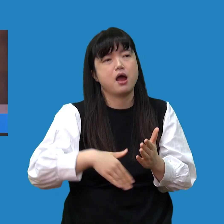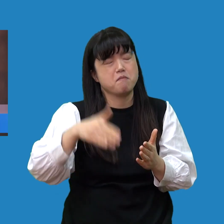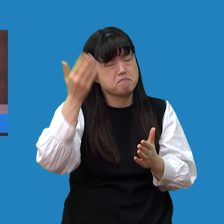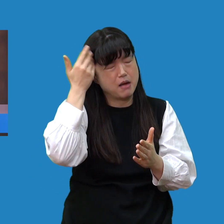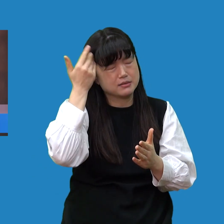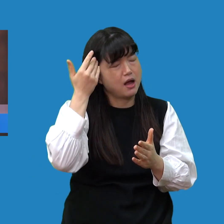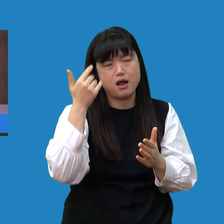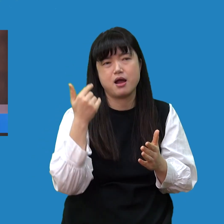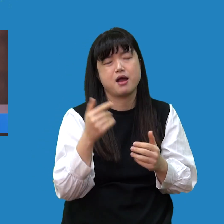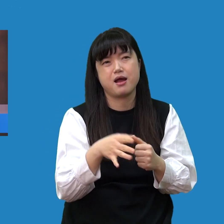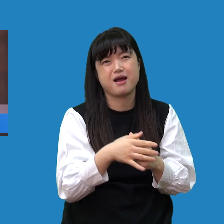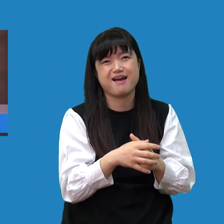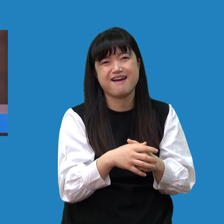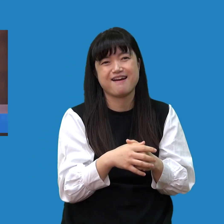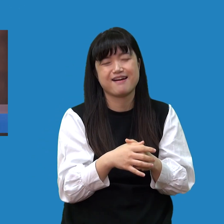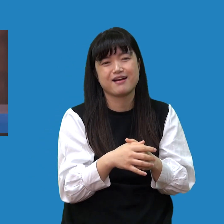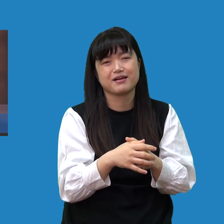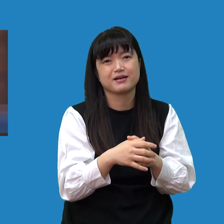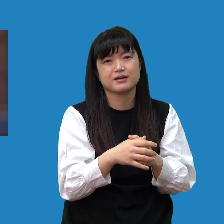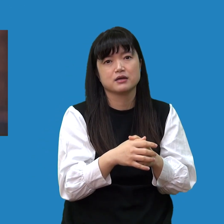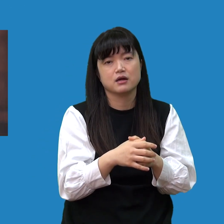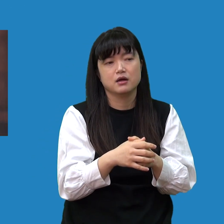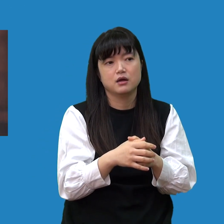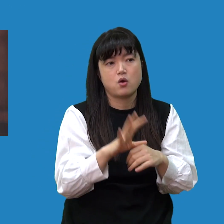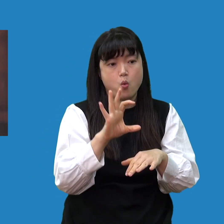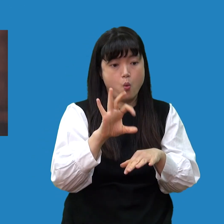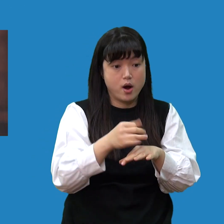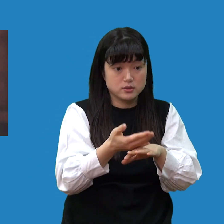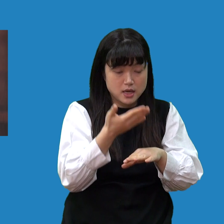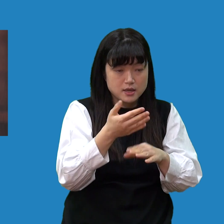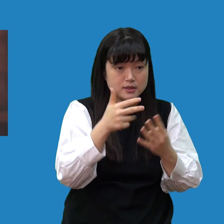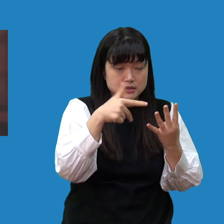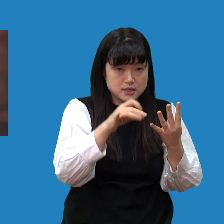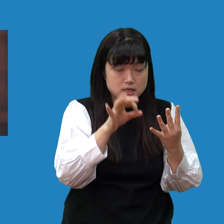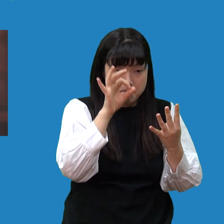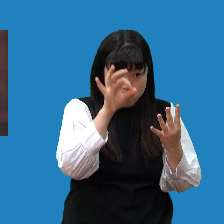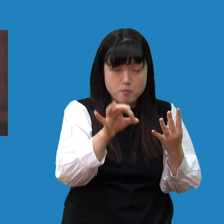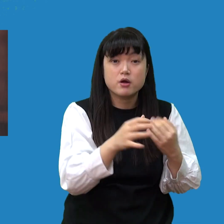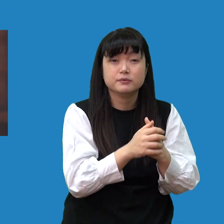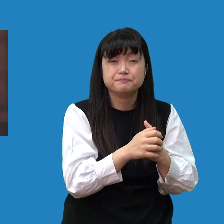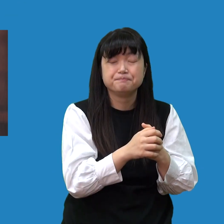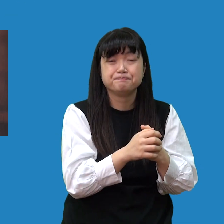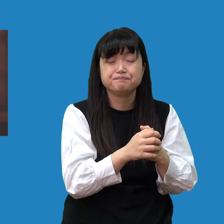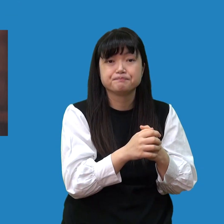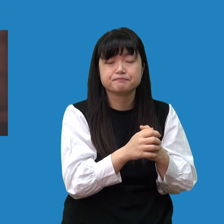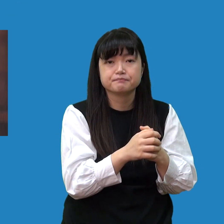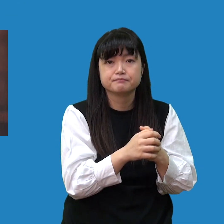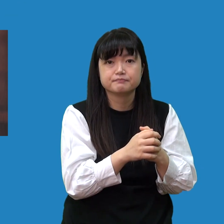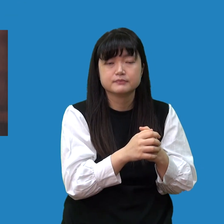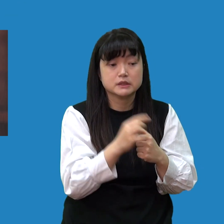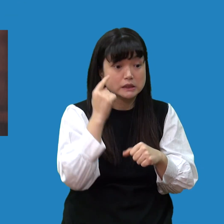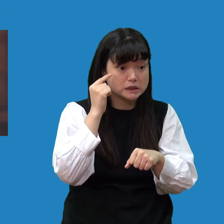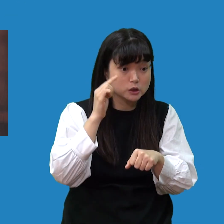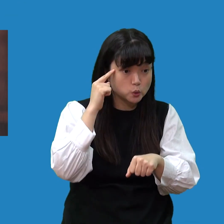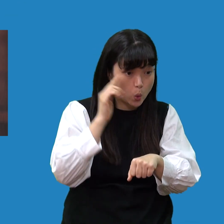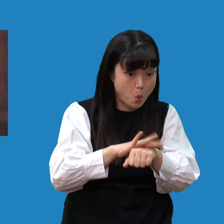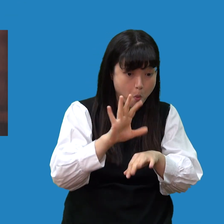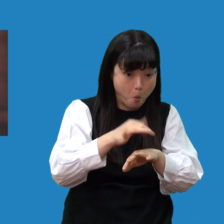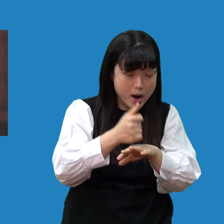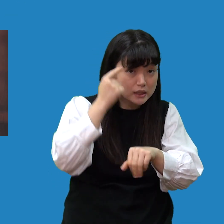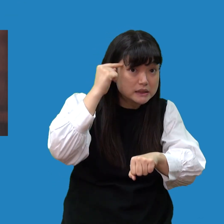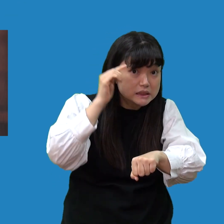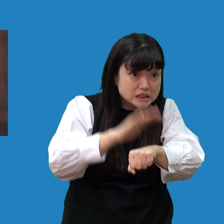네. 자, 그리고 열왕기상 4장의 마지막 구절은 그의 지혜가, 솔로몬의